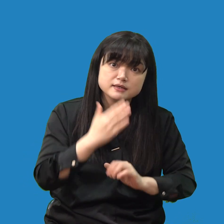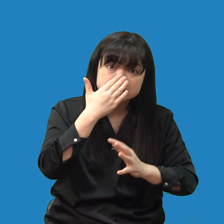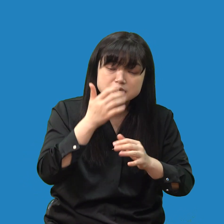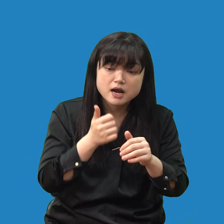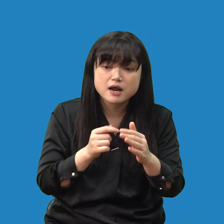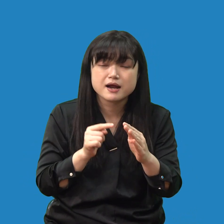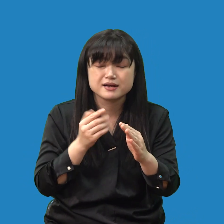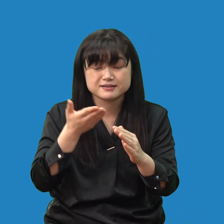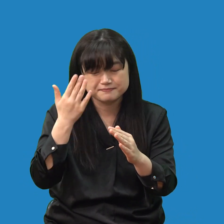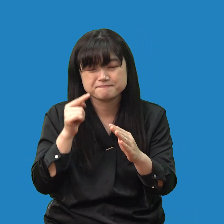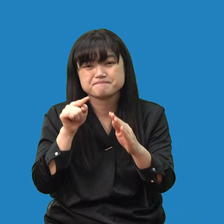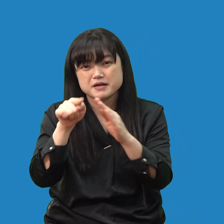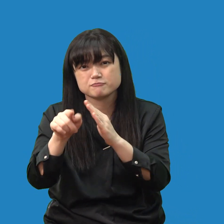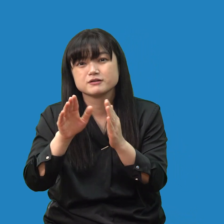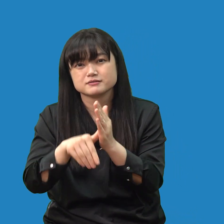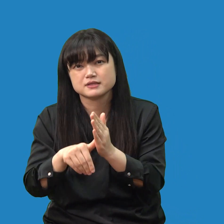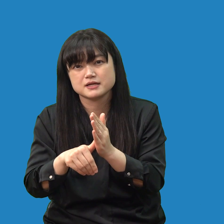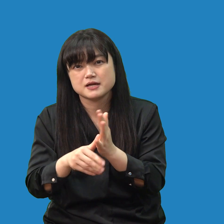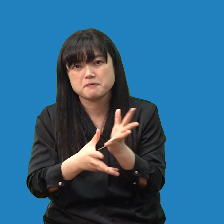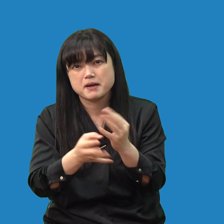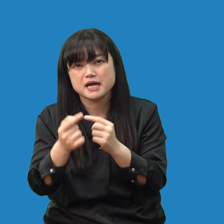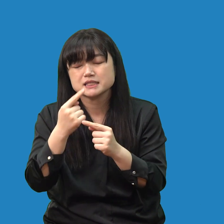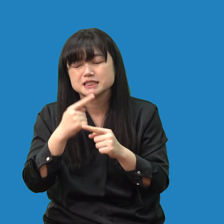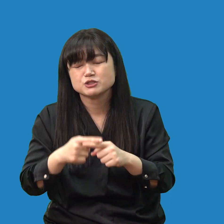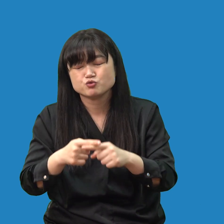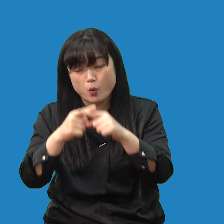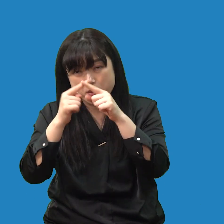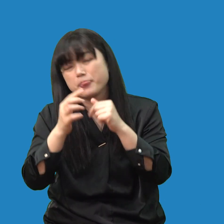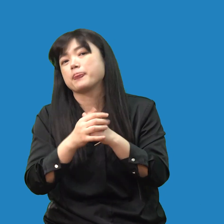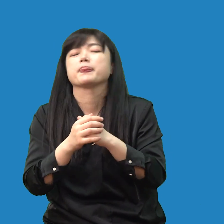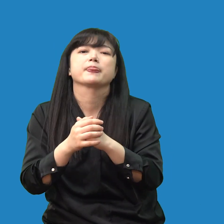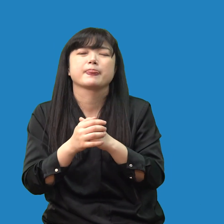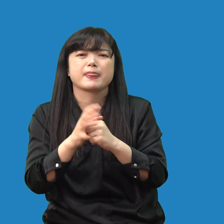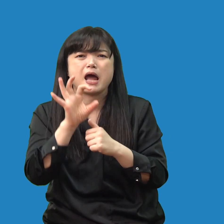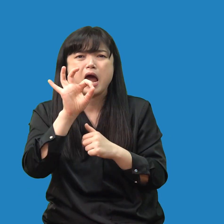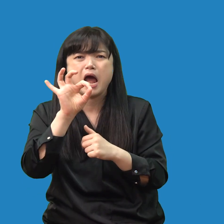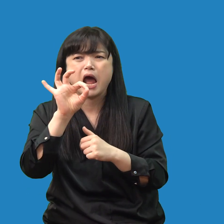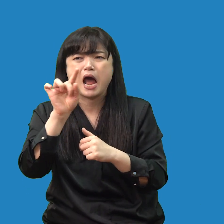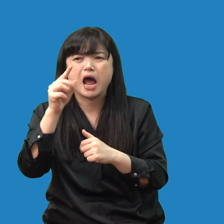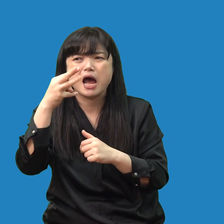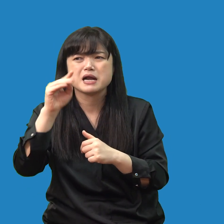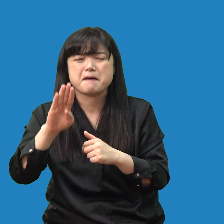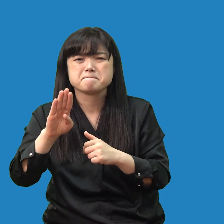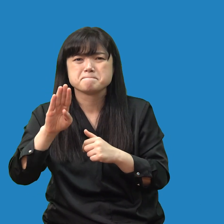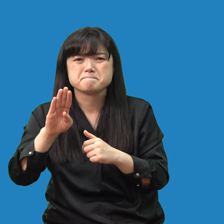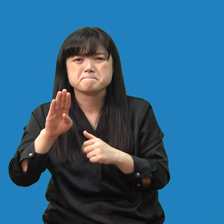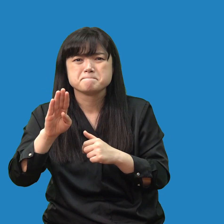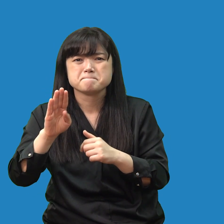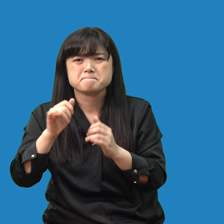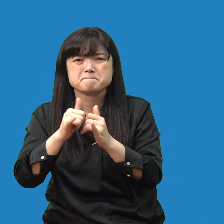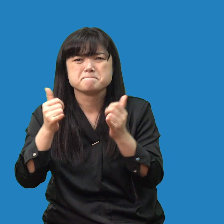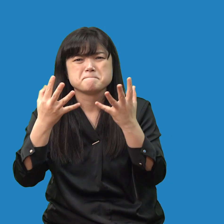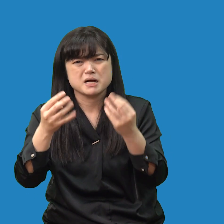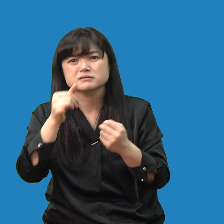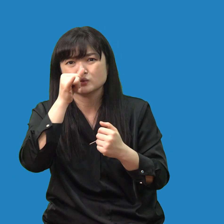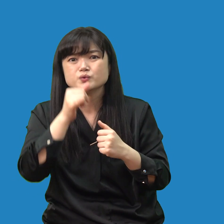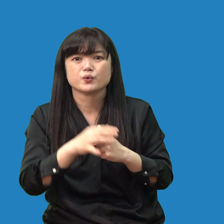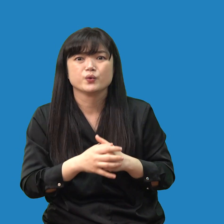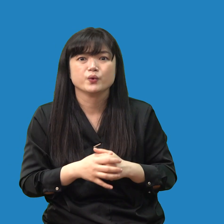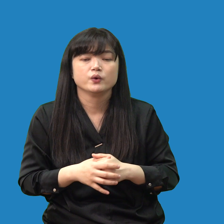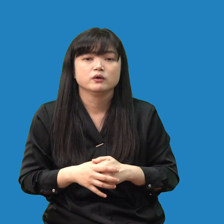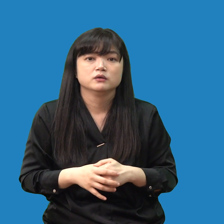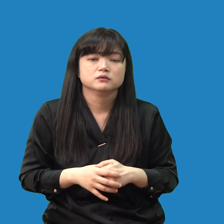이스라엘을 방문했을 때 많은 수도원들이 그 아랍인들이 사는 지역 한복판에 그렇게 세워져